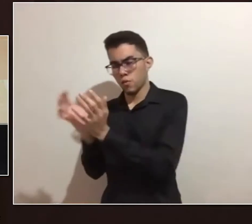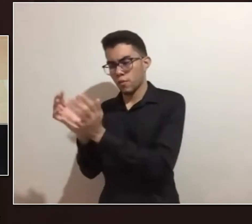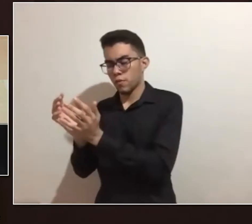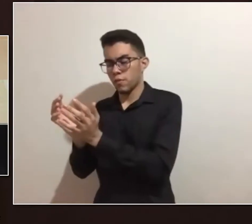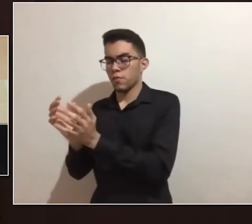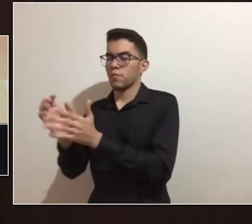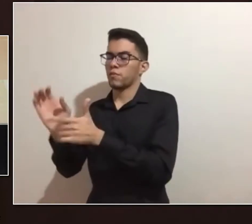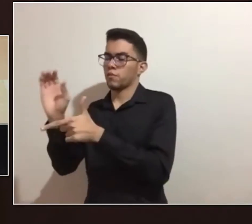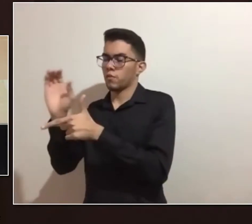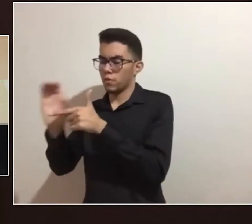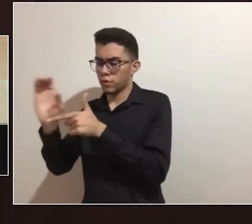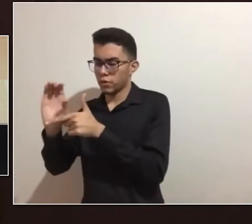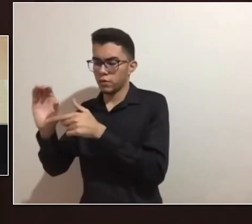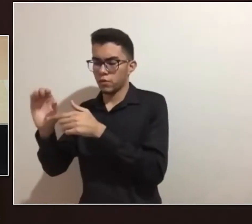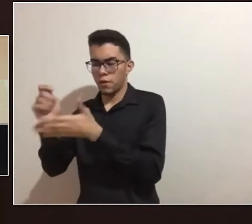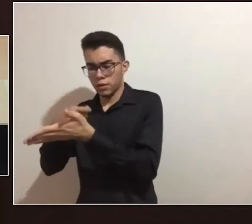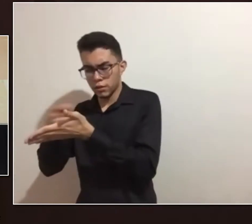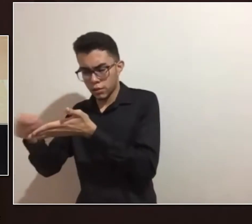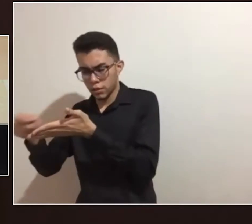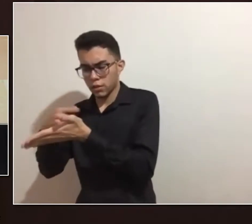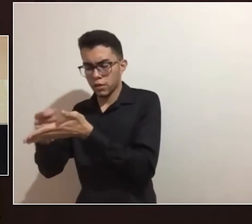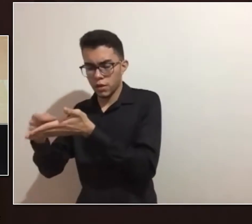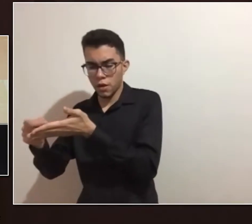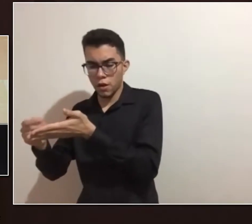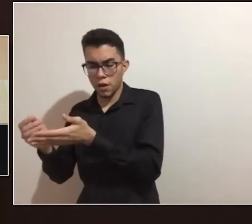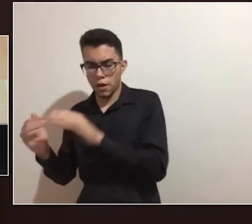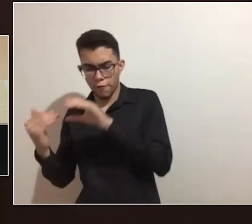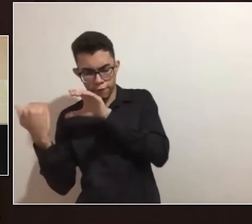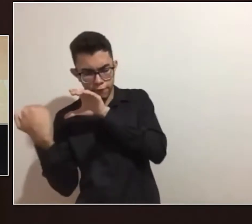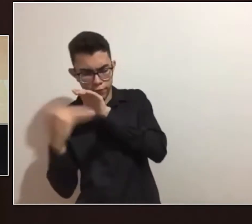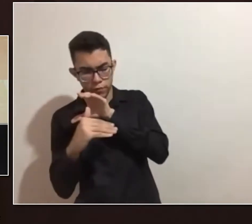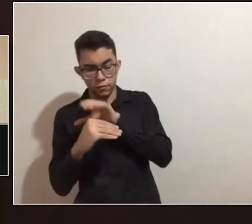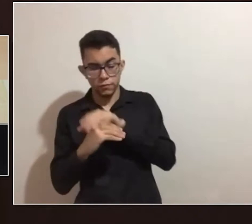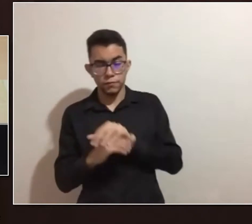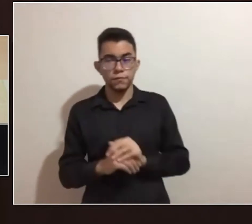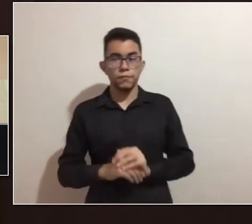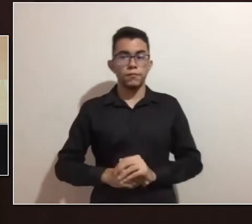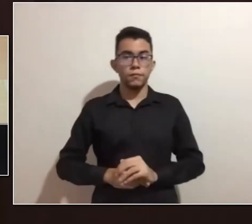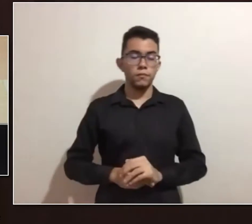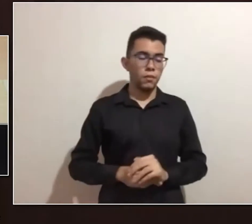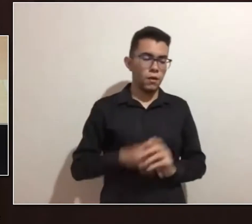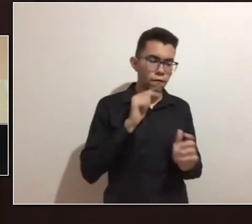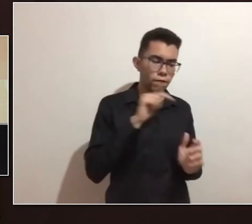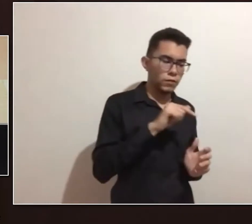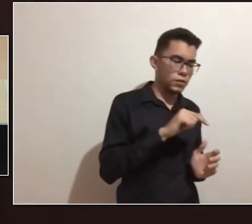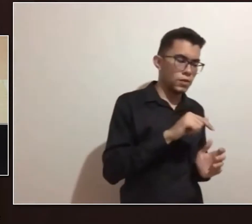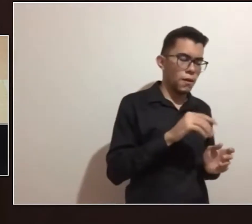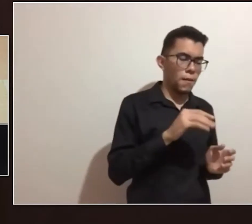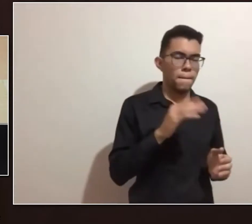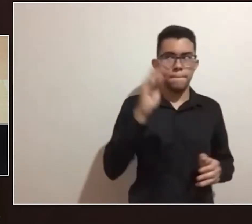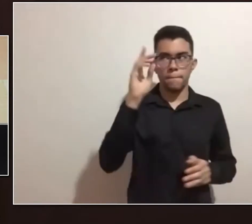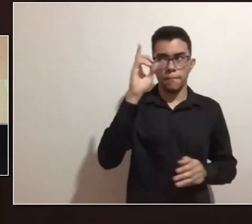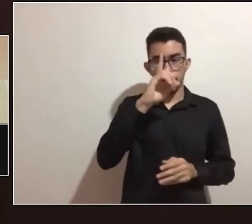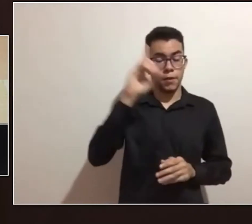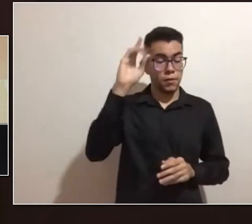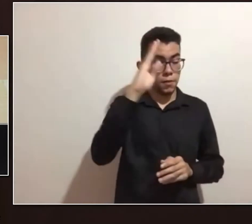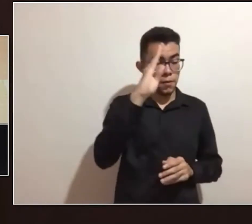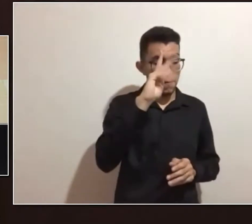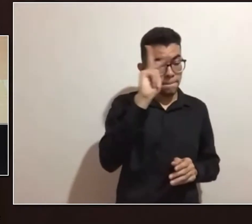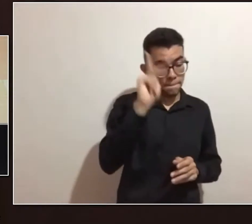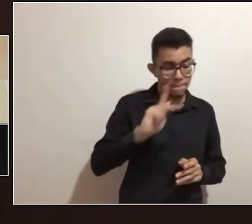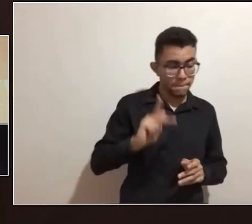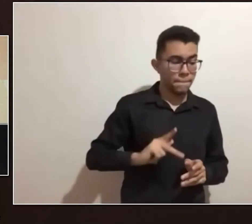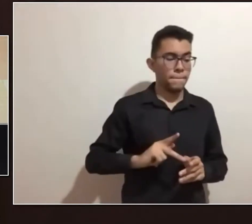Roma, chamados para ser de santos, graça a vós outros e paz da parte de Deus nosso Pai e do